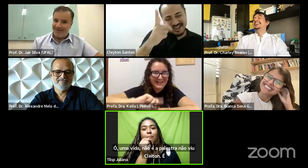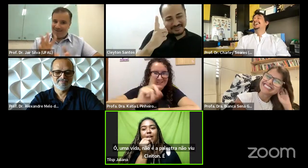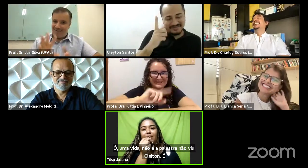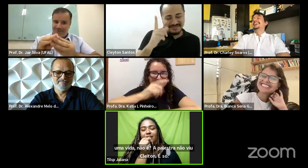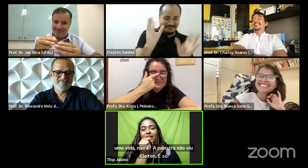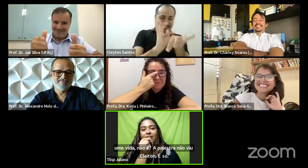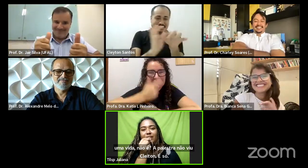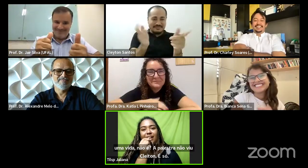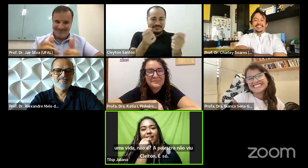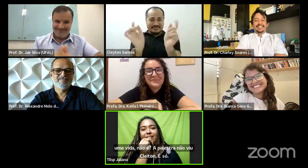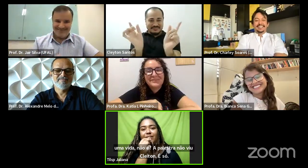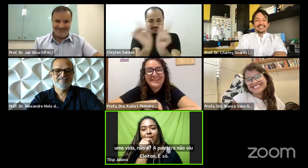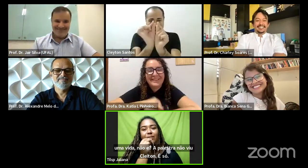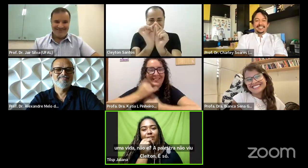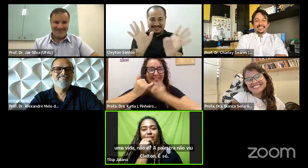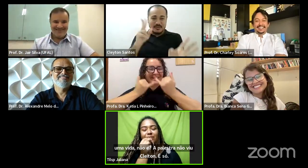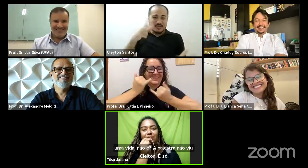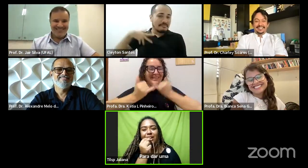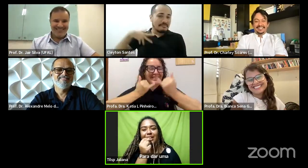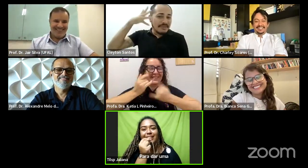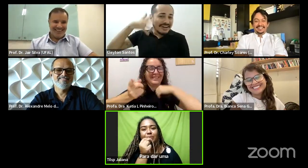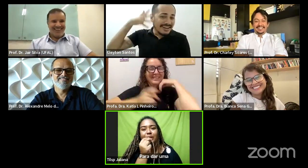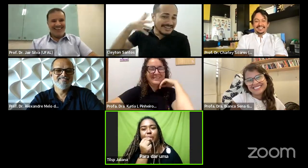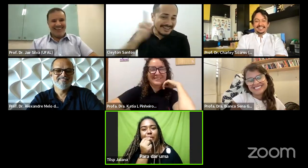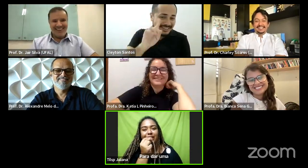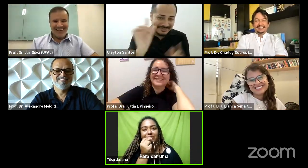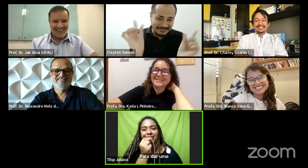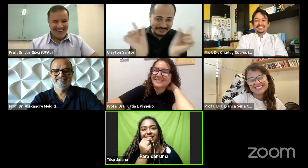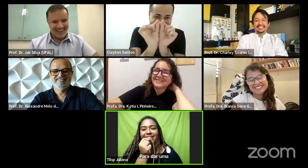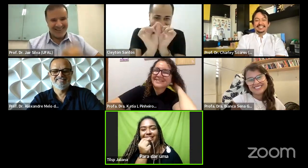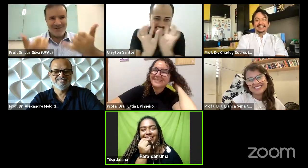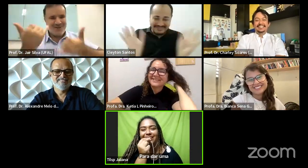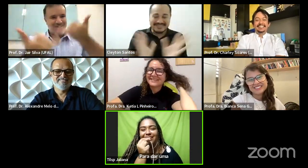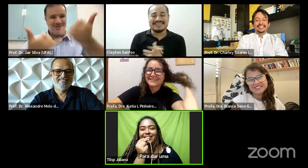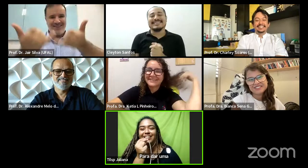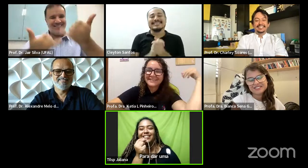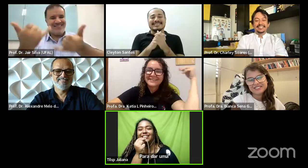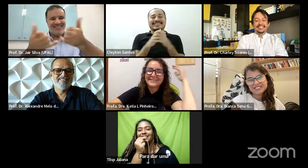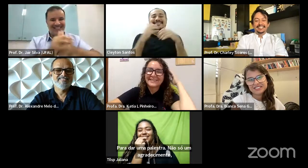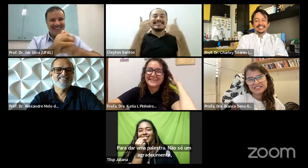Não é para dar uma palestra, não, tá? Só um agradecimento prévio.